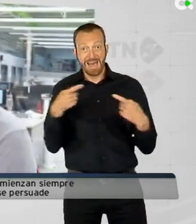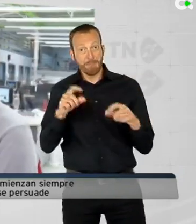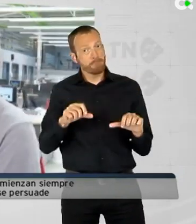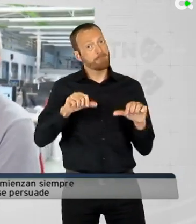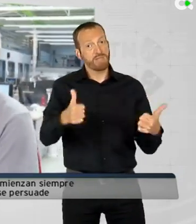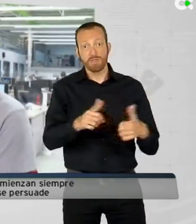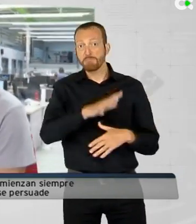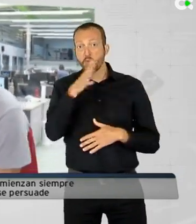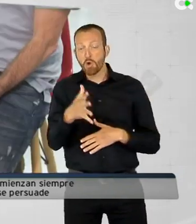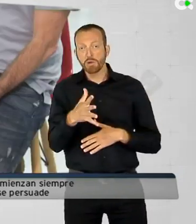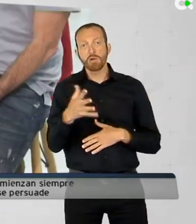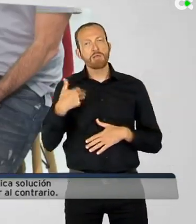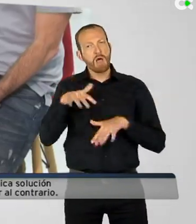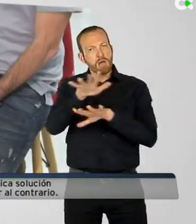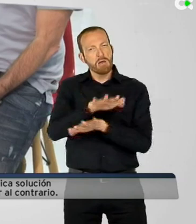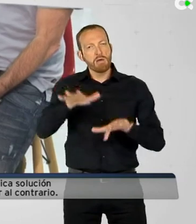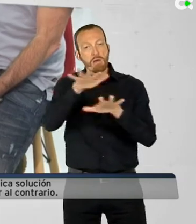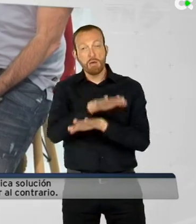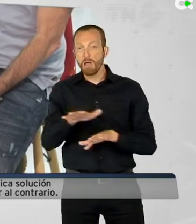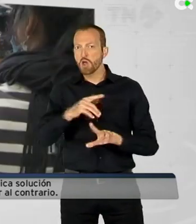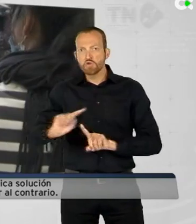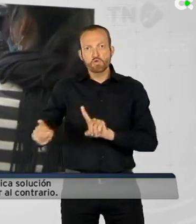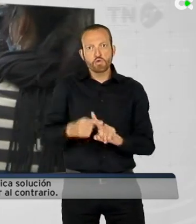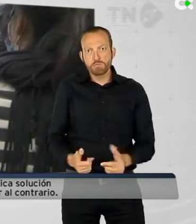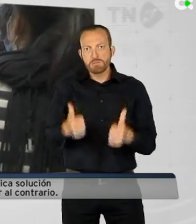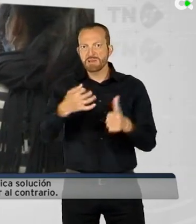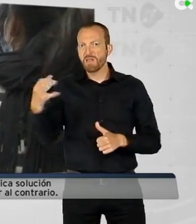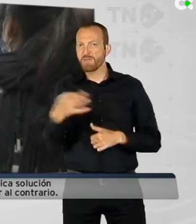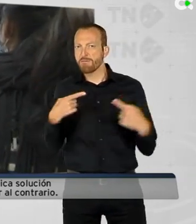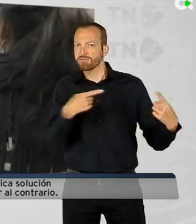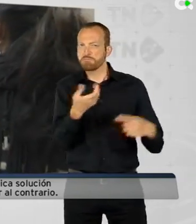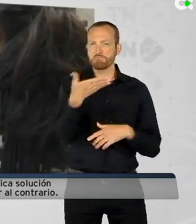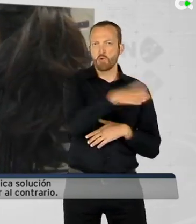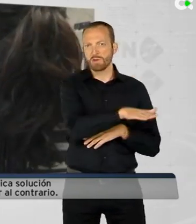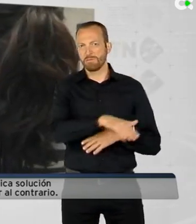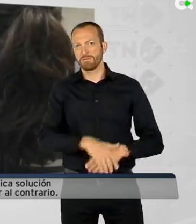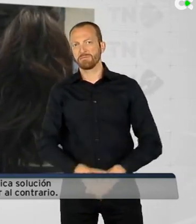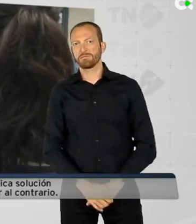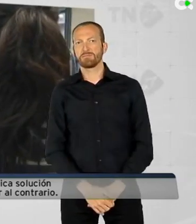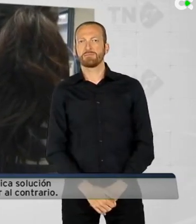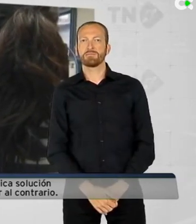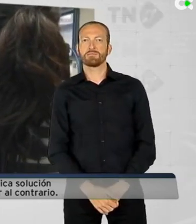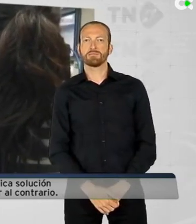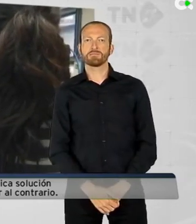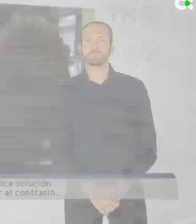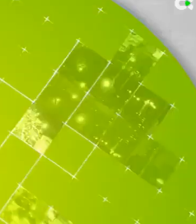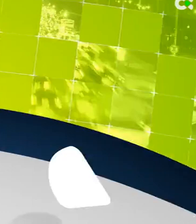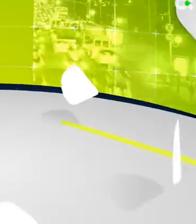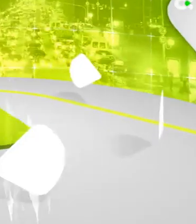siempre cuando se persuade que la única solución es eliminar al contrario.